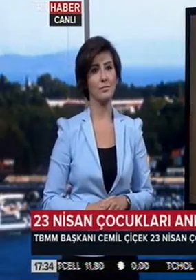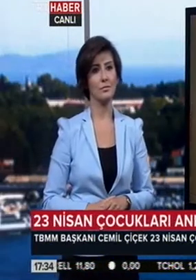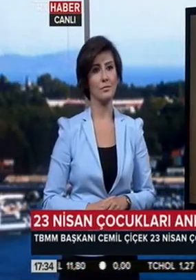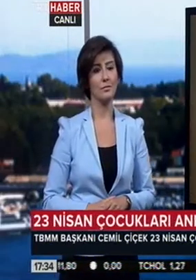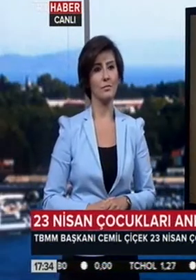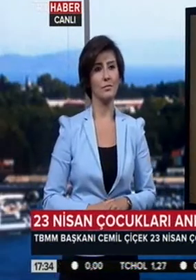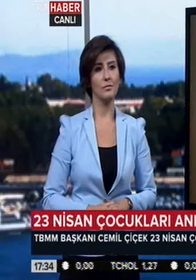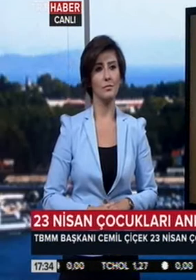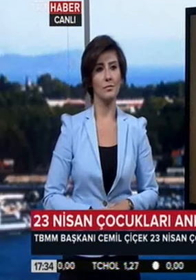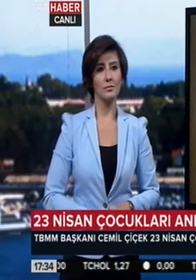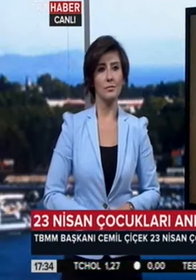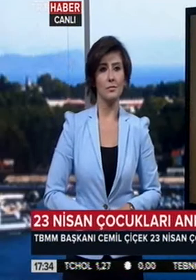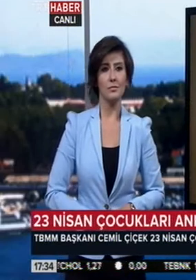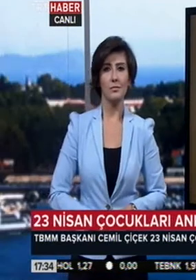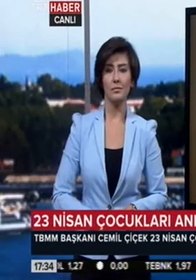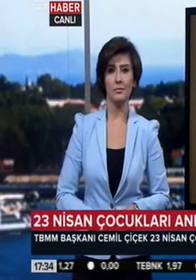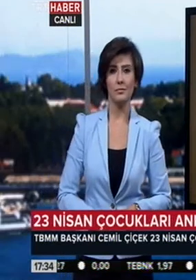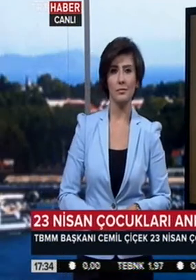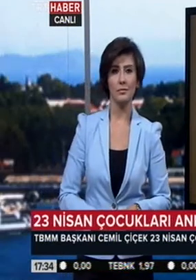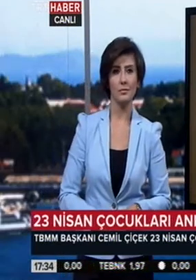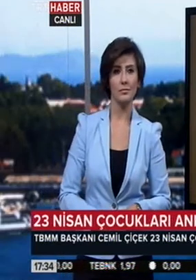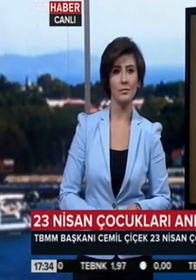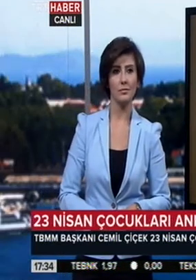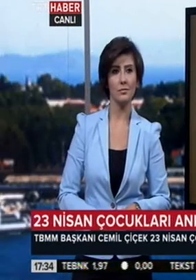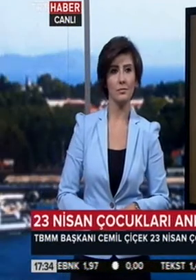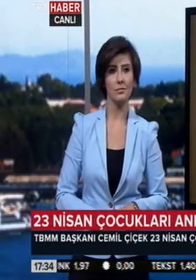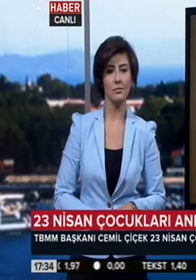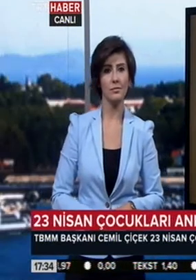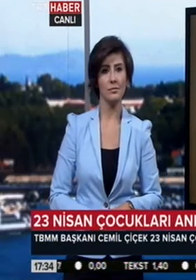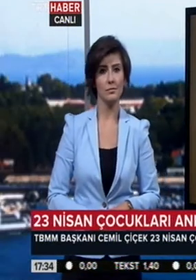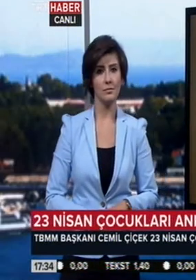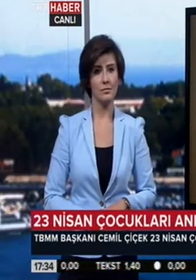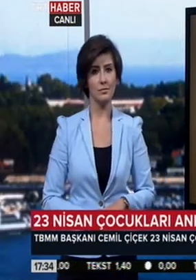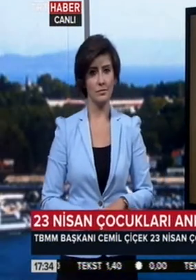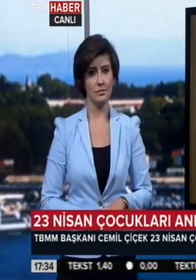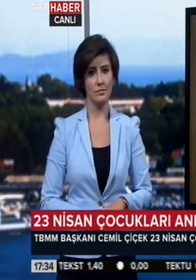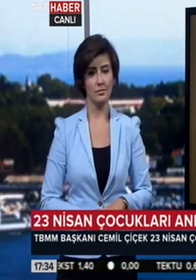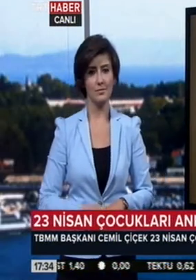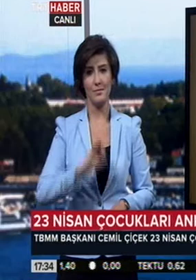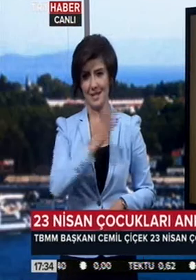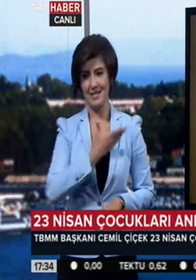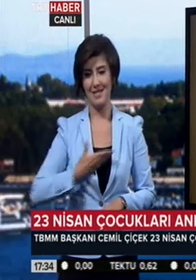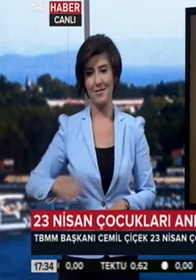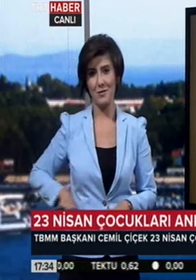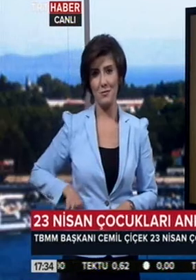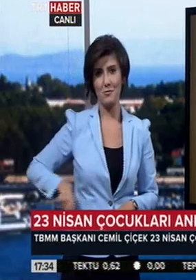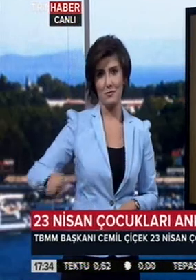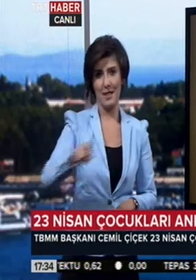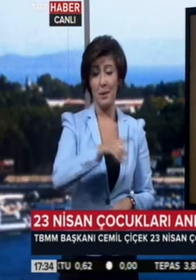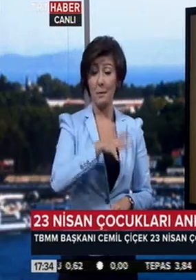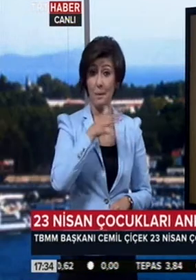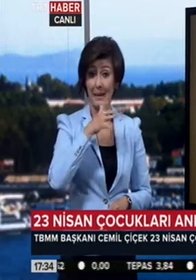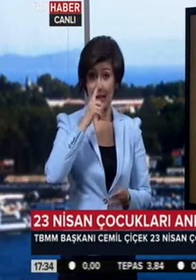İbrahim Şahin and his friends for organizing this event for so long. Sevgili çocuklar, biliyoruz